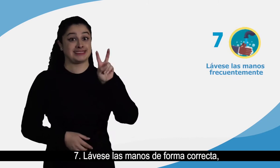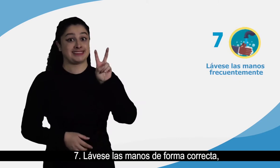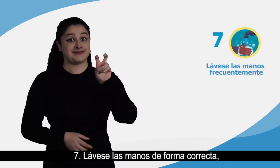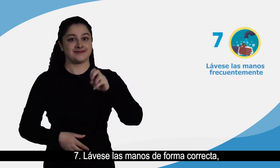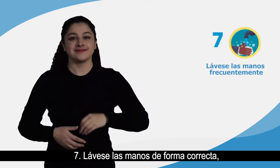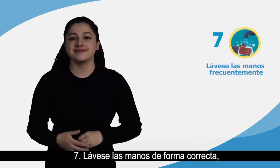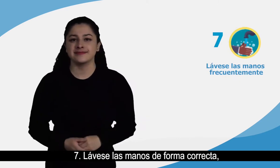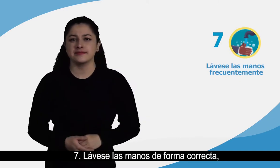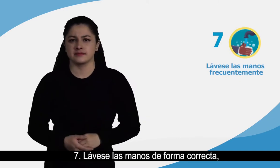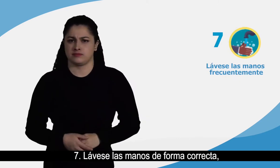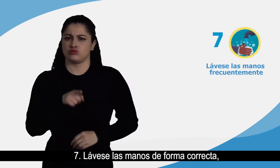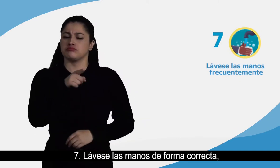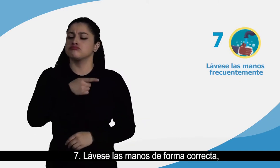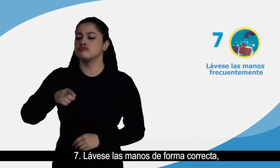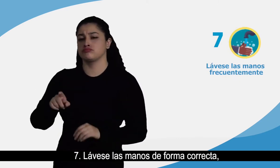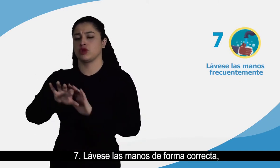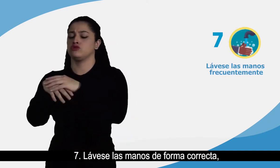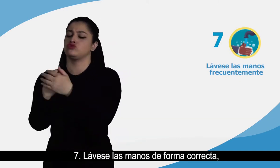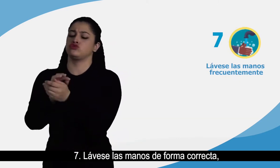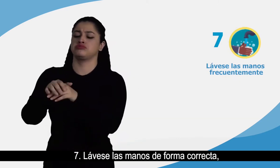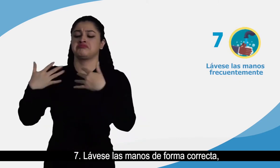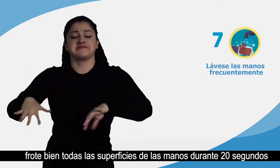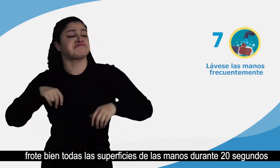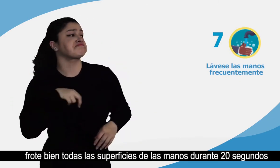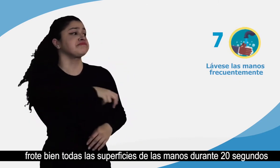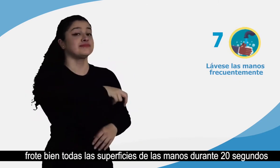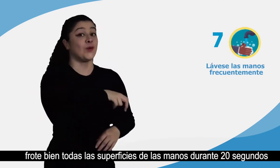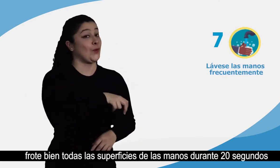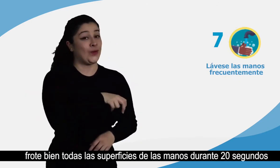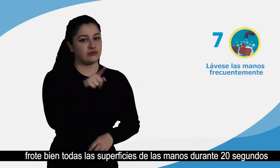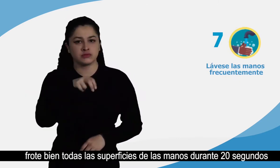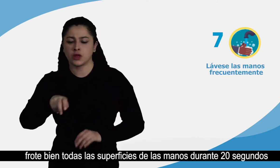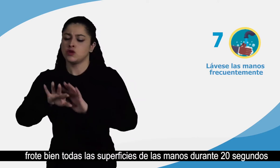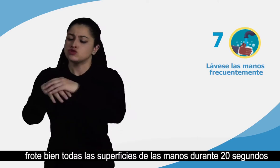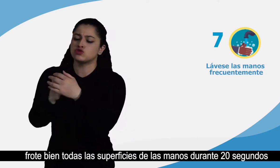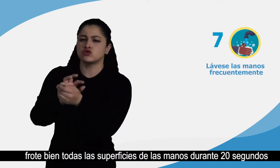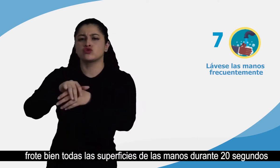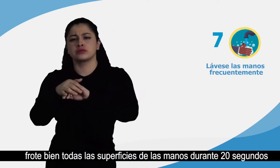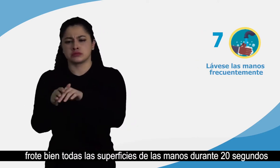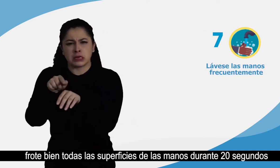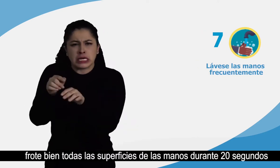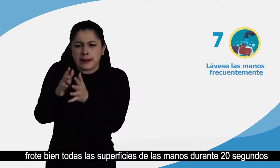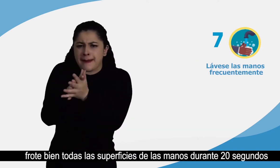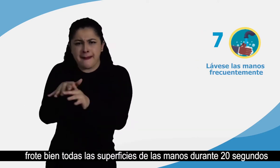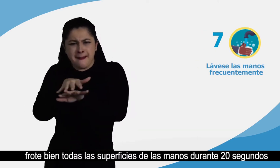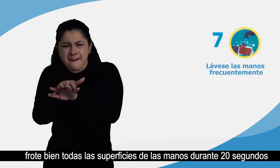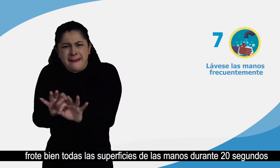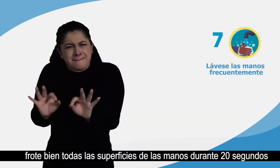7. Lávese las manos de forma correcta Frote bien todas las superficies de las manos durante 20 segundos